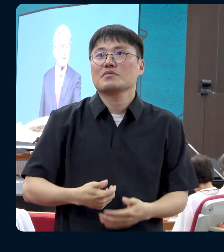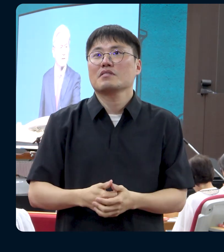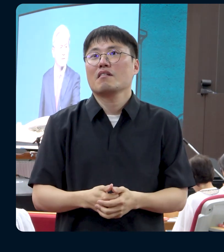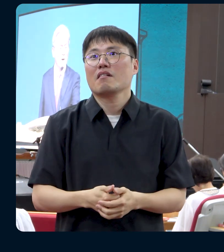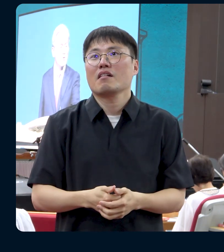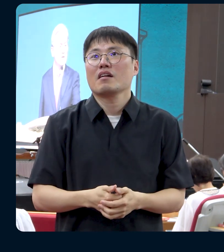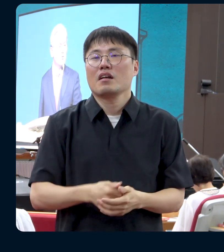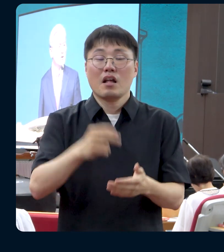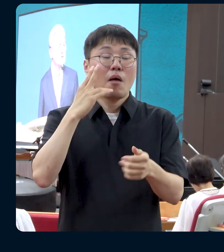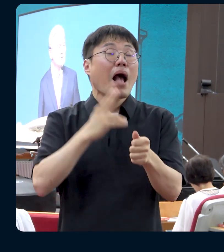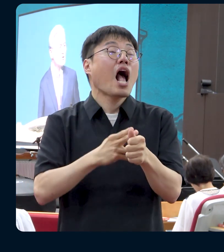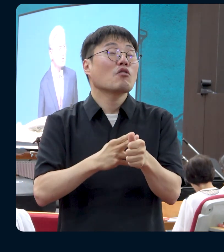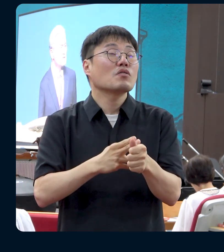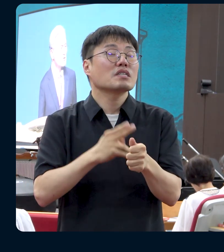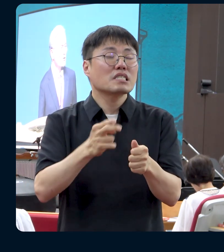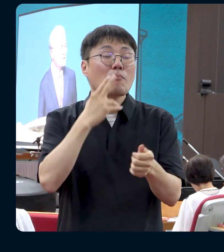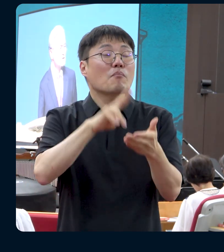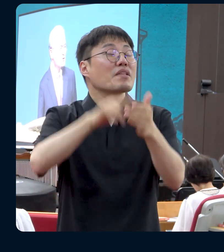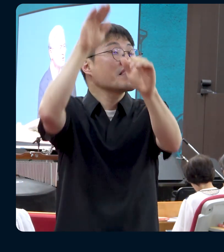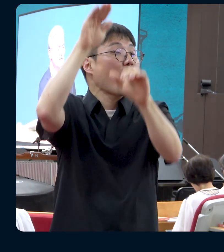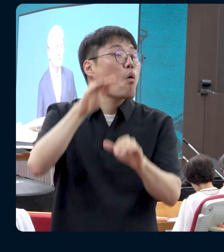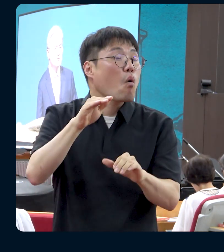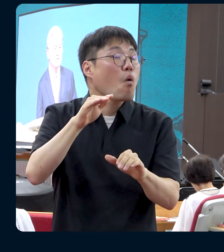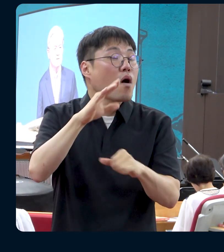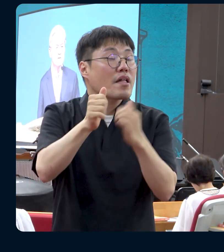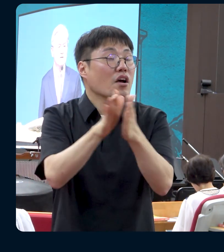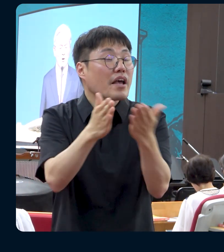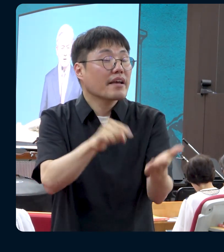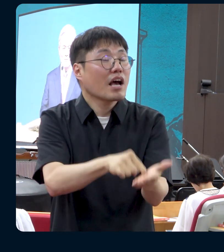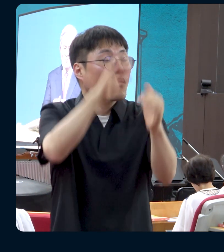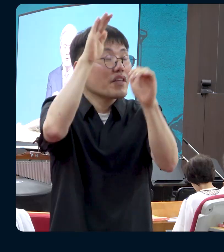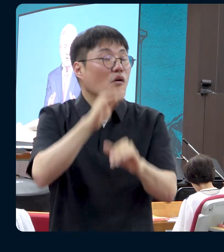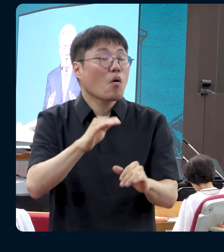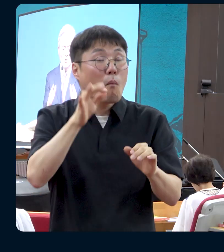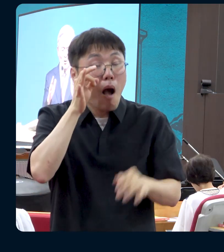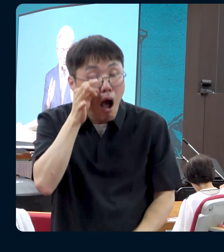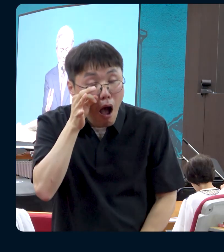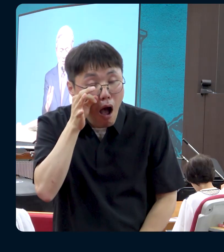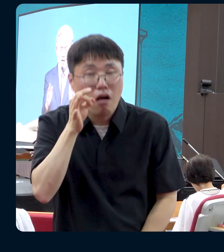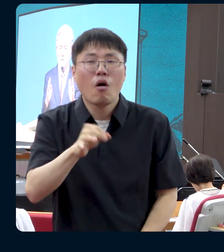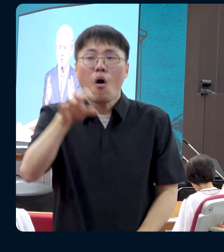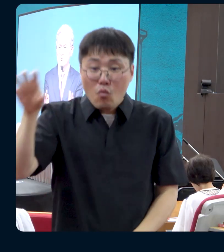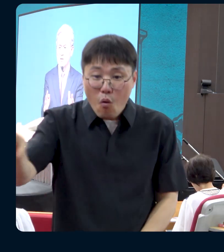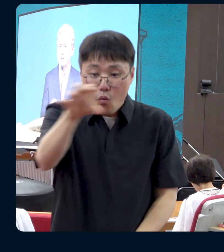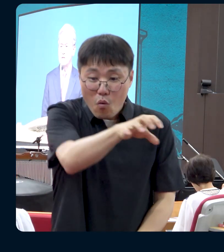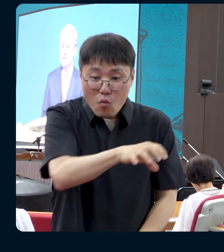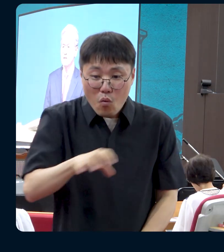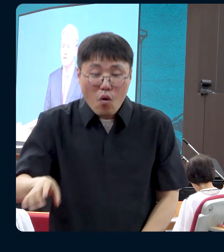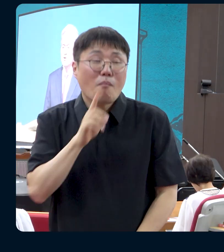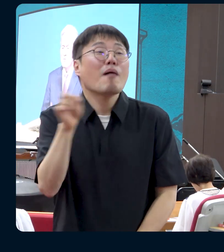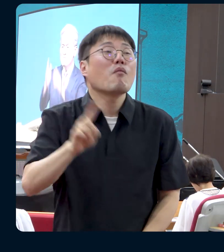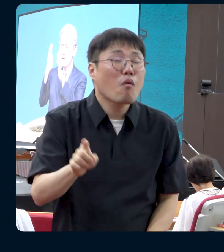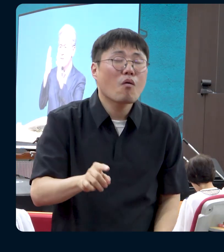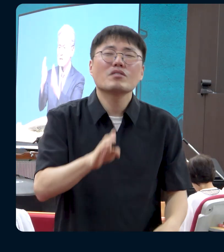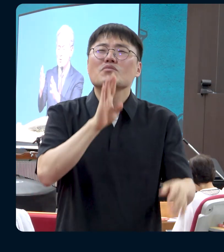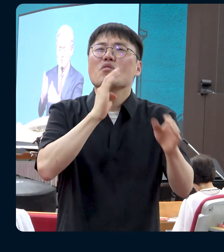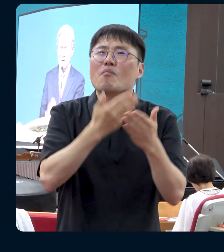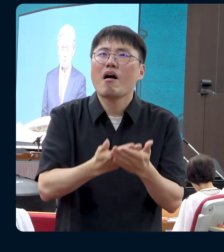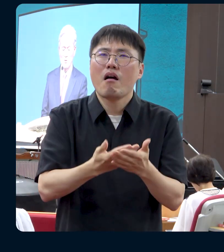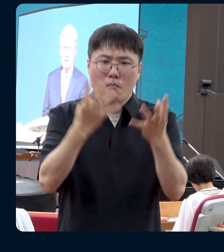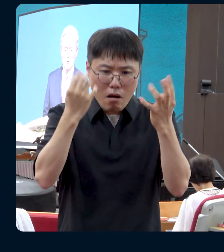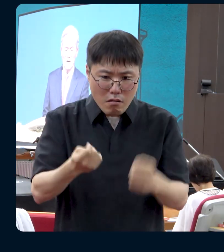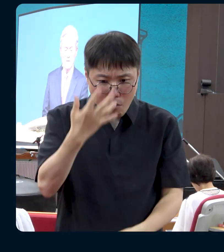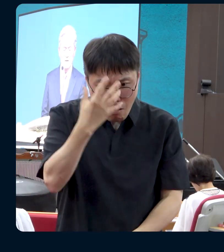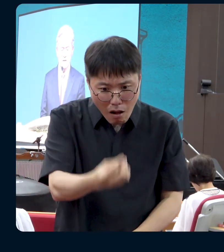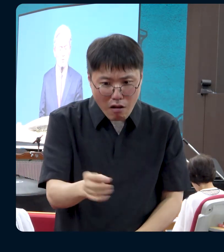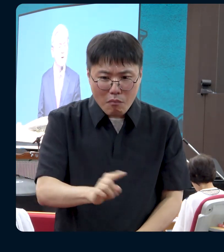여러분, 바울 사도의 그 서신서, 성경에 나오는 것들 보면요, 곳곳에 볼 수 있는 것이, 정말